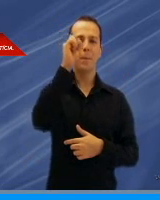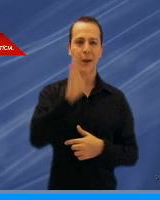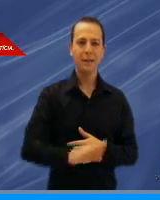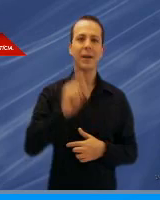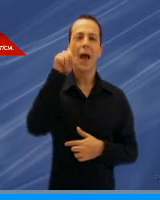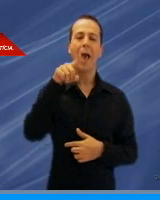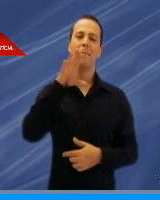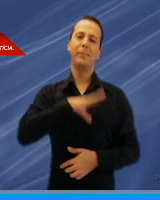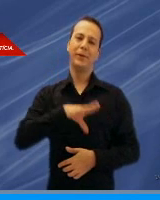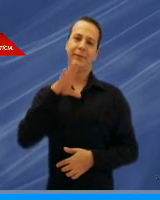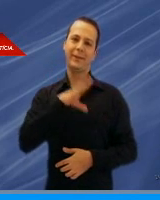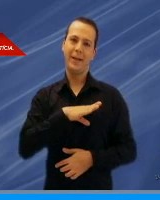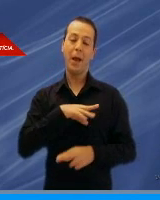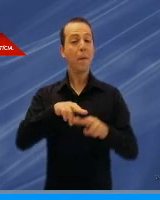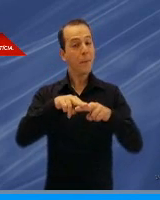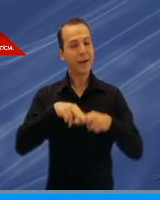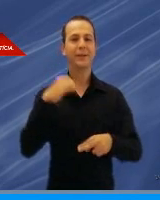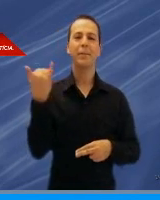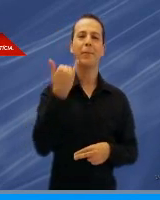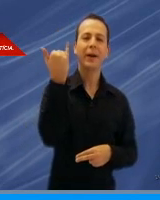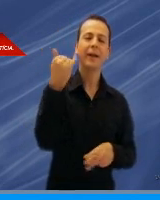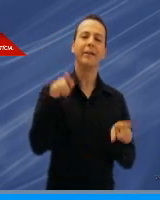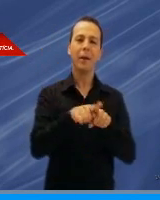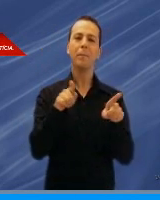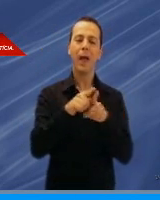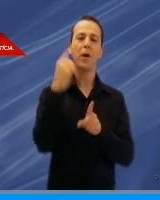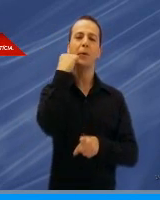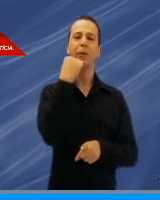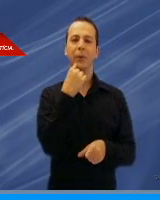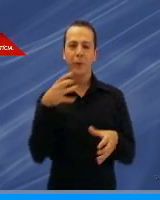Seria muito importante que essa comunidade surda